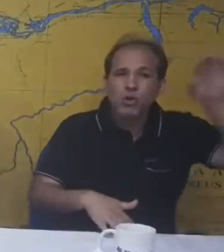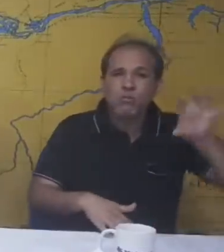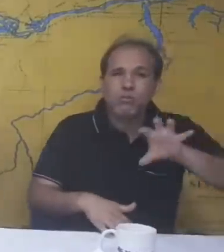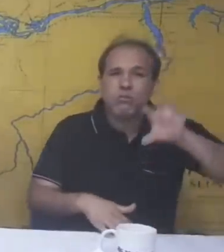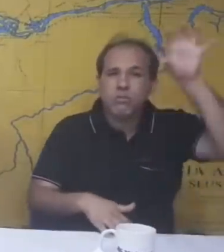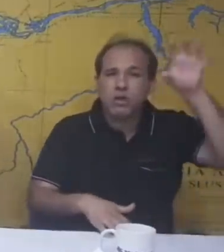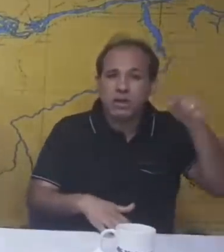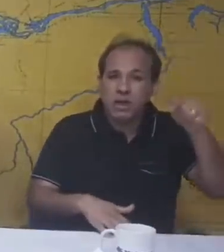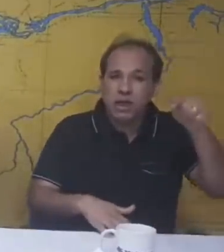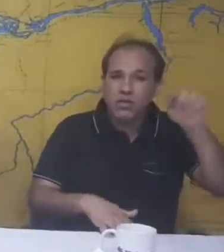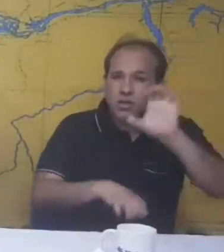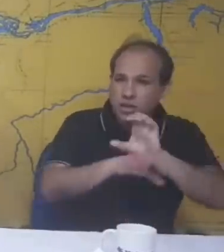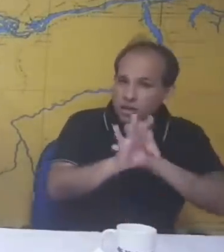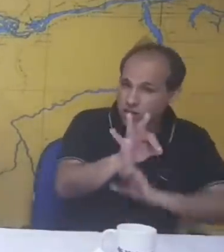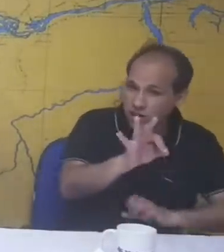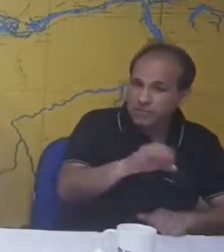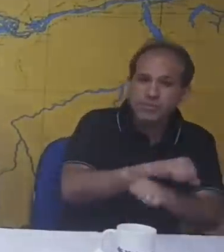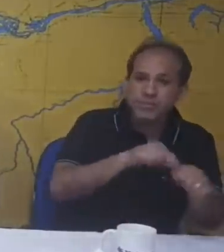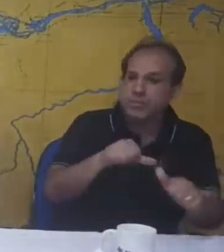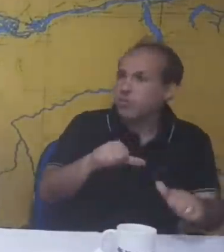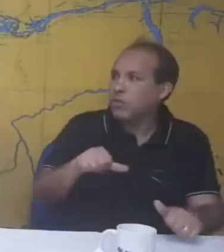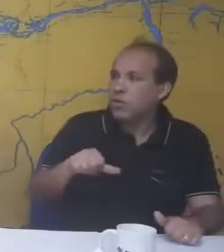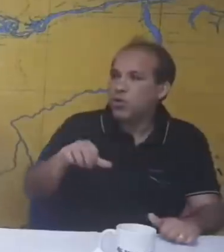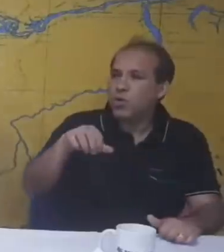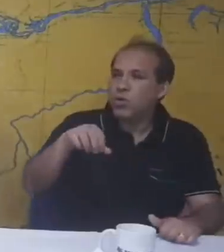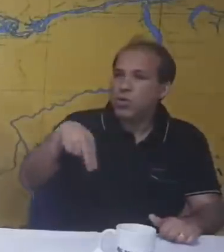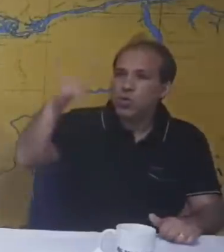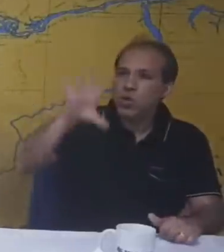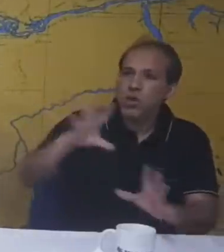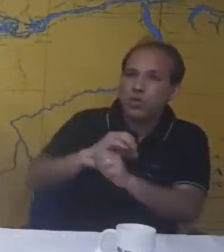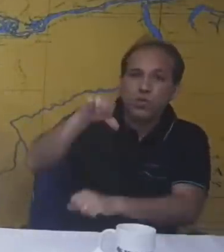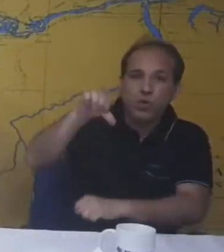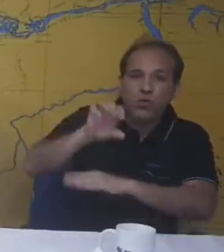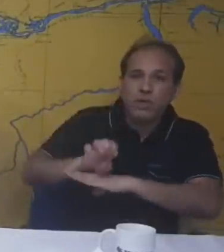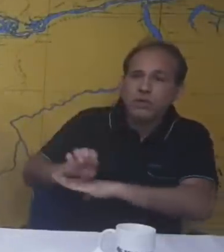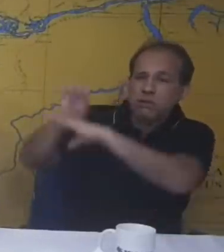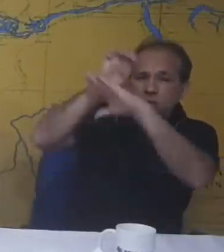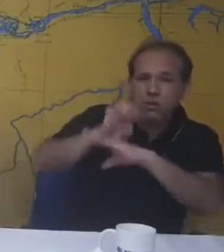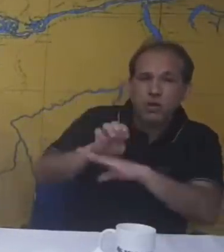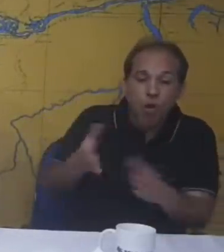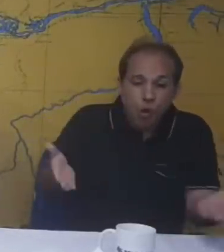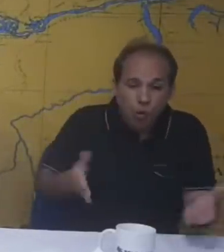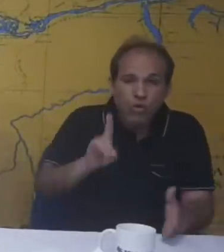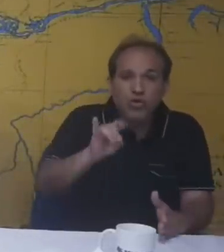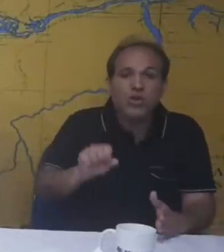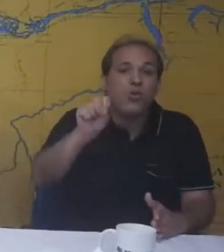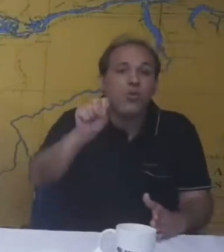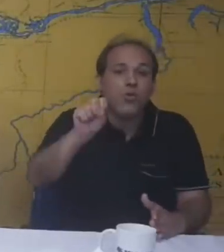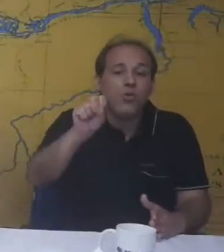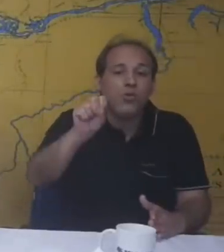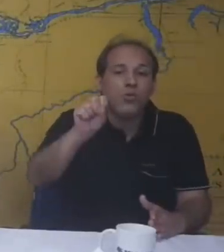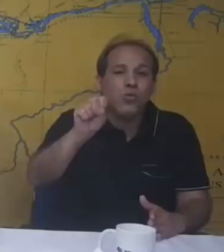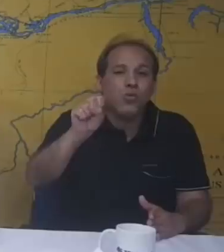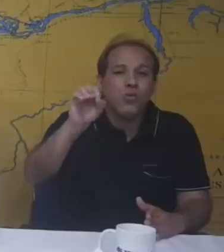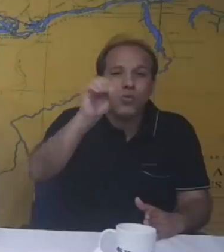7 estados. É. Nós estamos na região norte. Tá. O Nordeste são 9. O Nordeste são 9 estados. Isso mesmo. Então, 8 de outubro é dia do Cabra